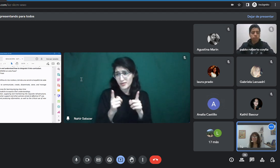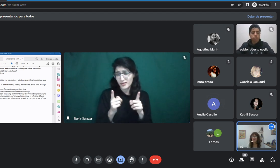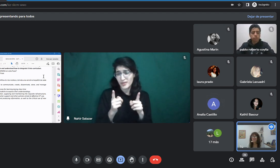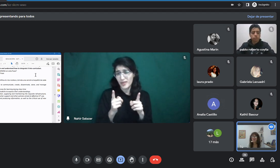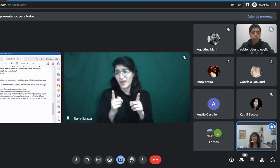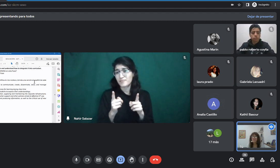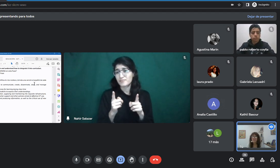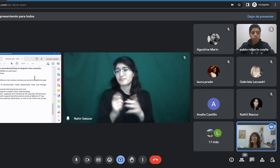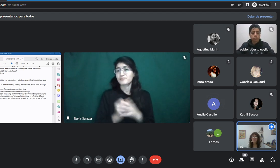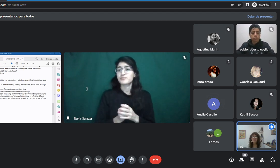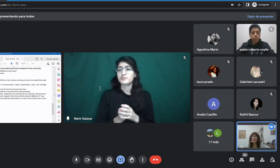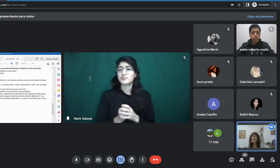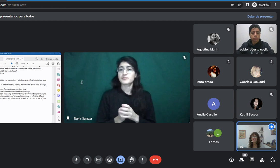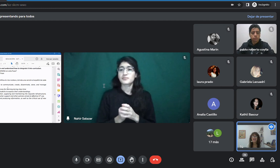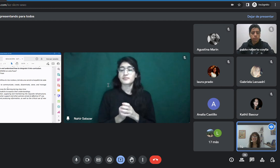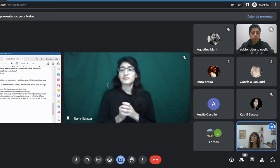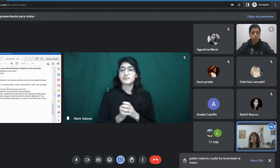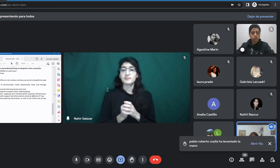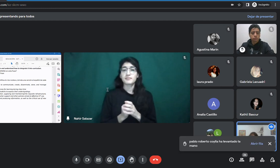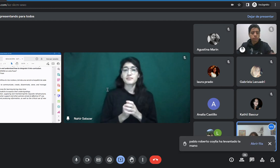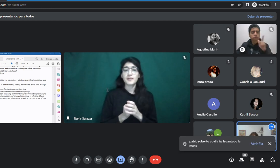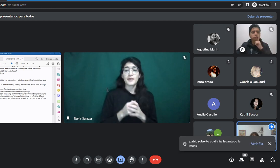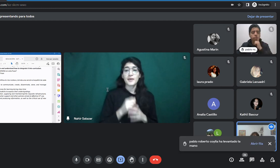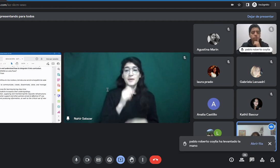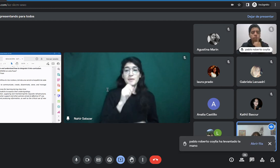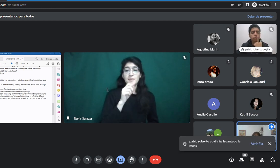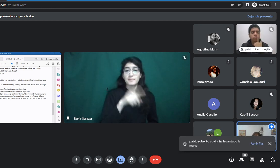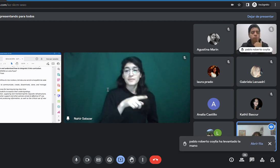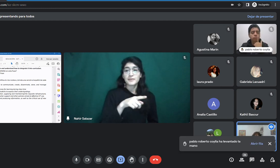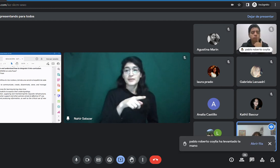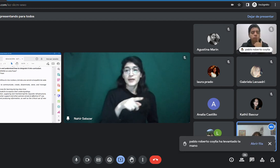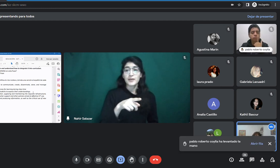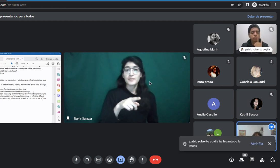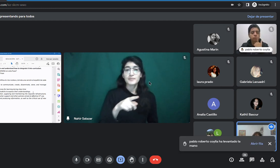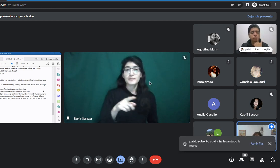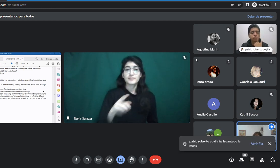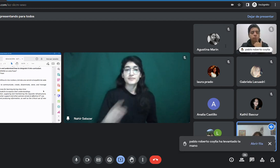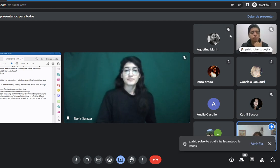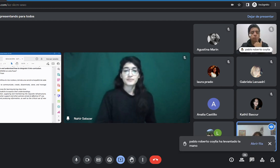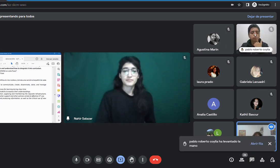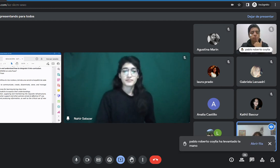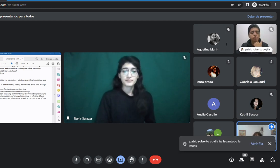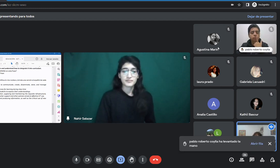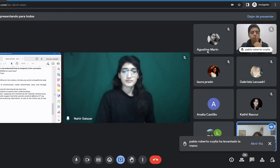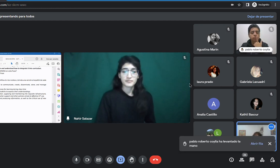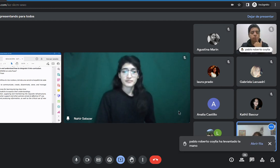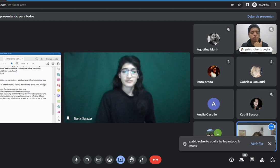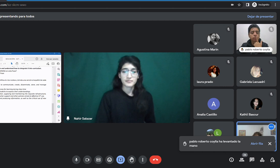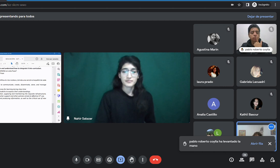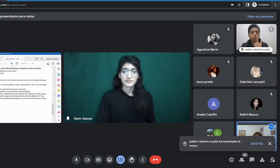Porque fíjense que el 2 y el 3 es casi como si fuese una sola oración. ¿Allá quiere preguntar algo, Pablo?